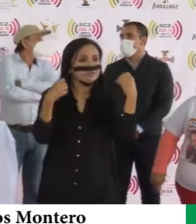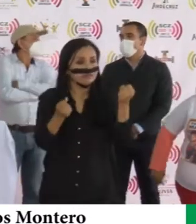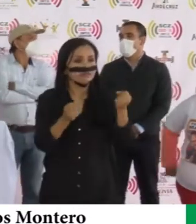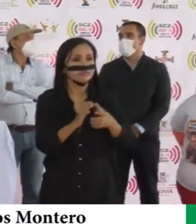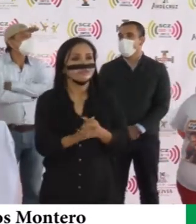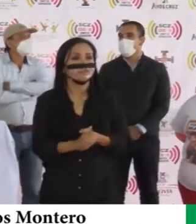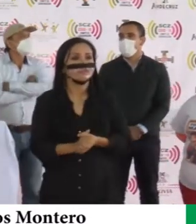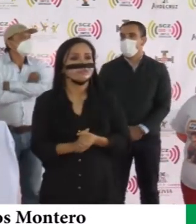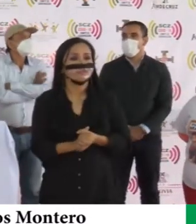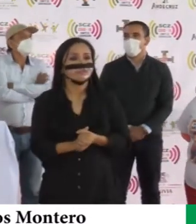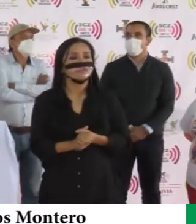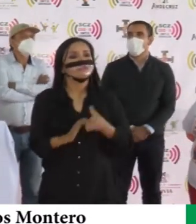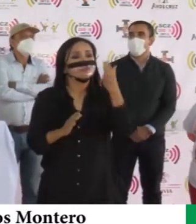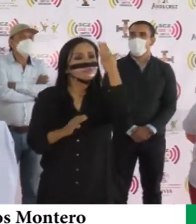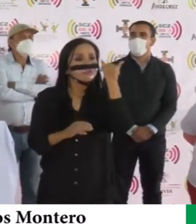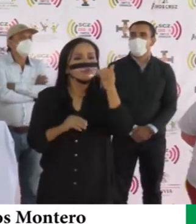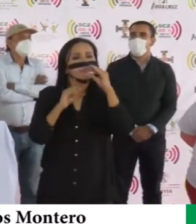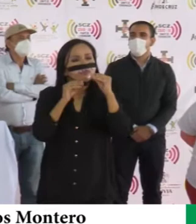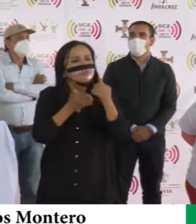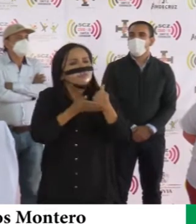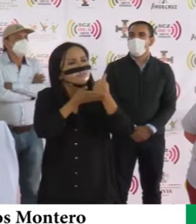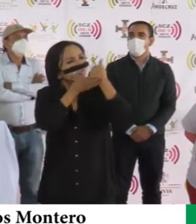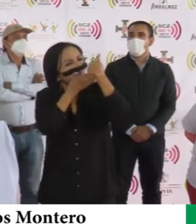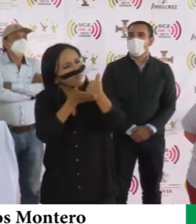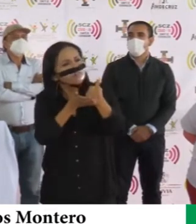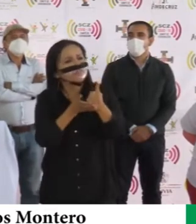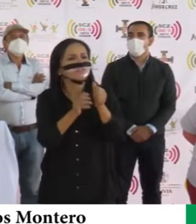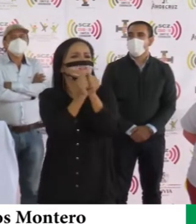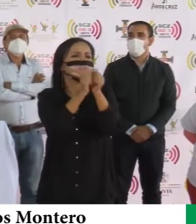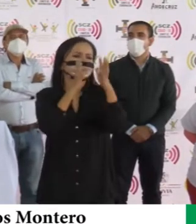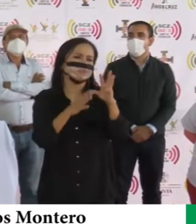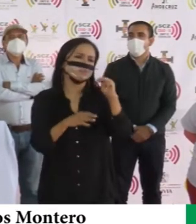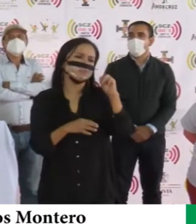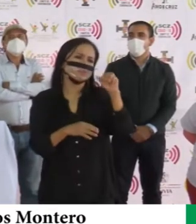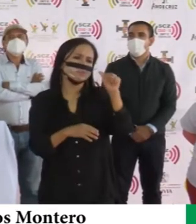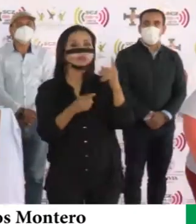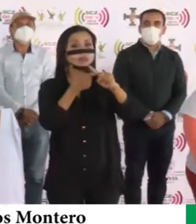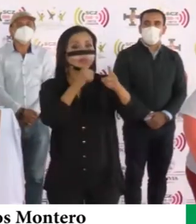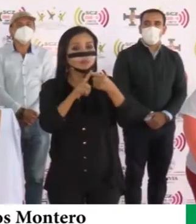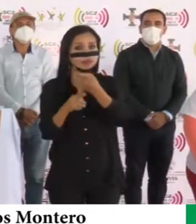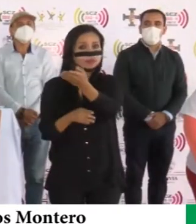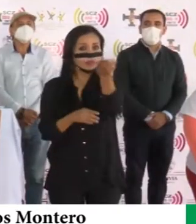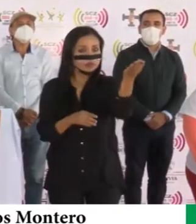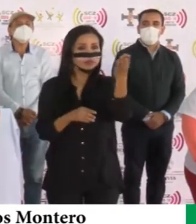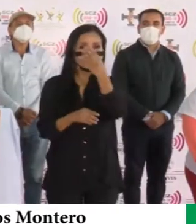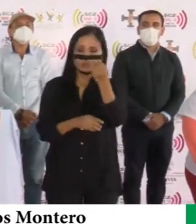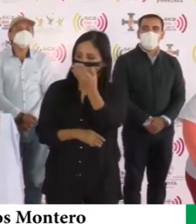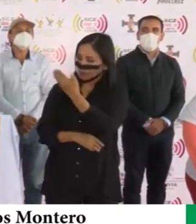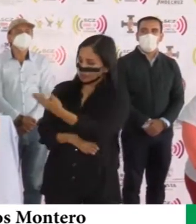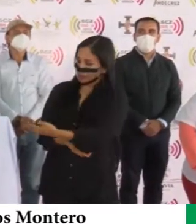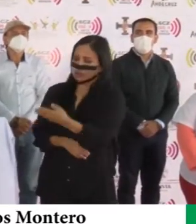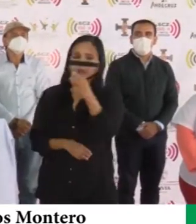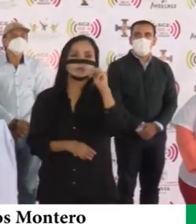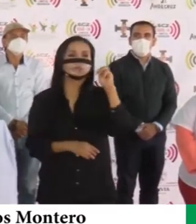tenemos que darle una manito a nuestro colega Marco Montero.